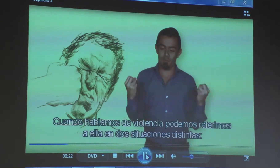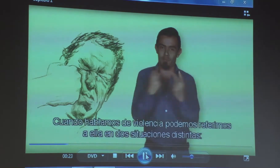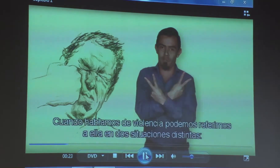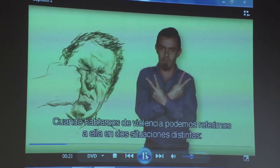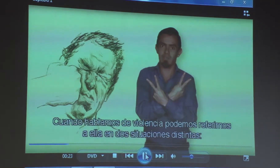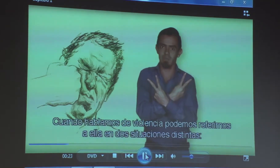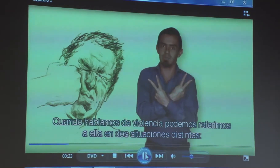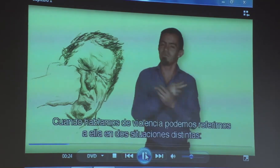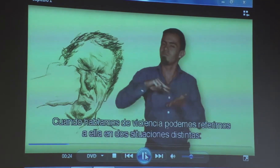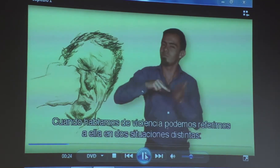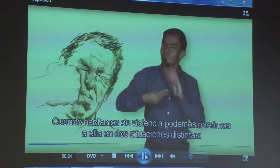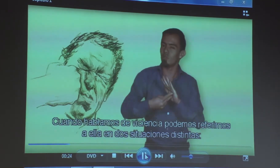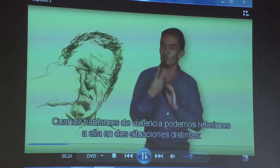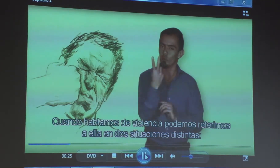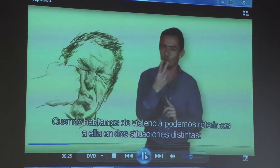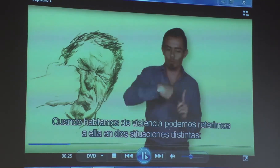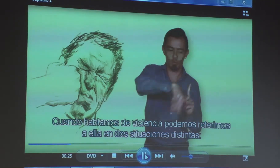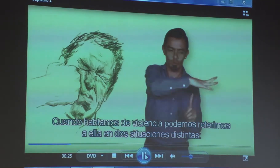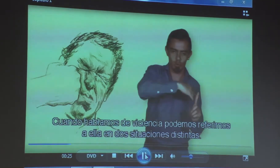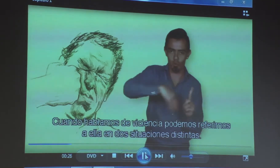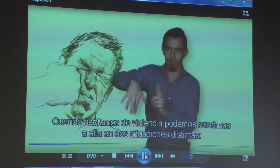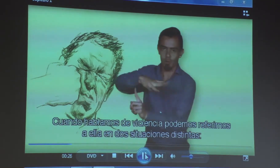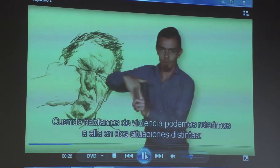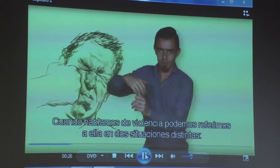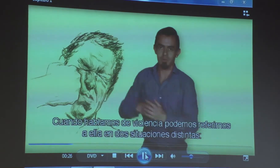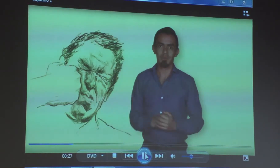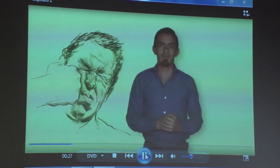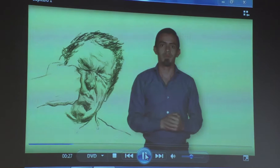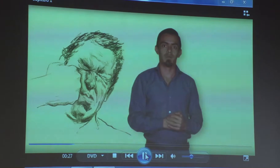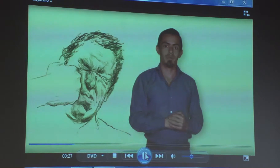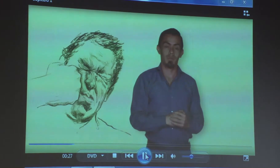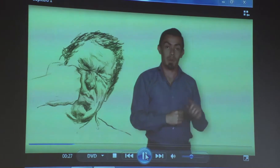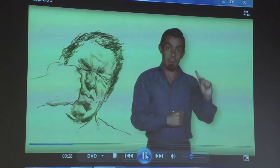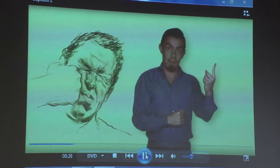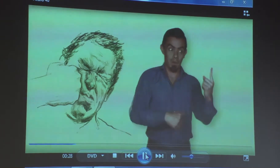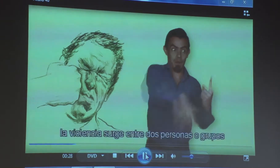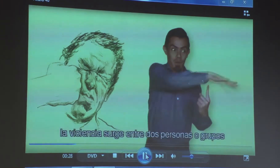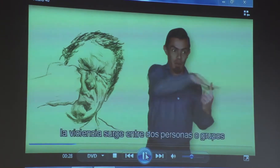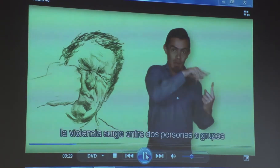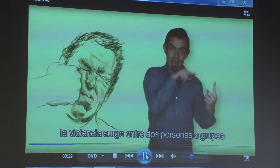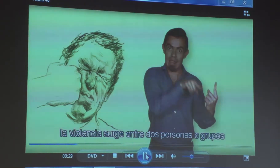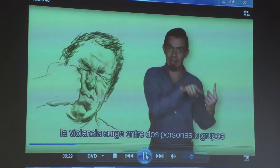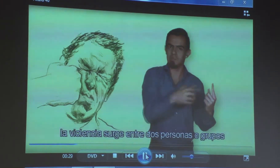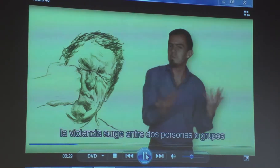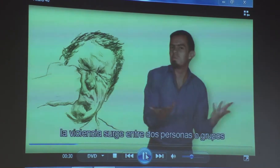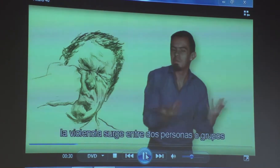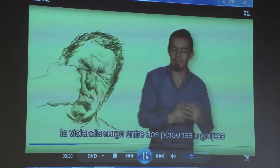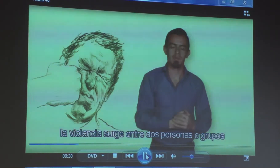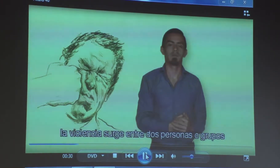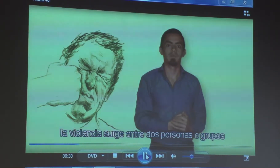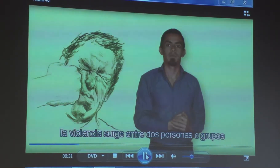Cuando hablamos de violencia podemos referirnos a ella en dos situaciones distintas. La violencia surge entre